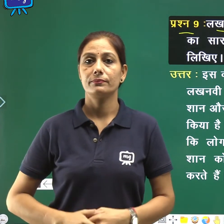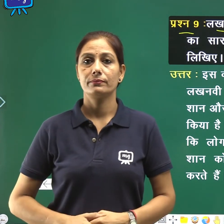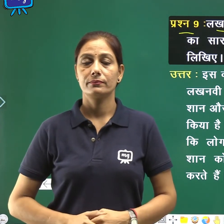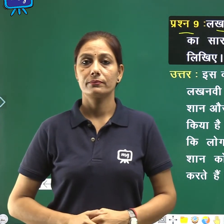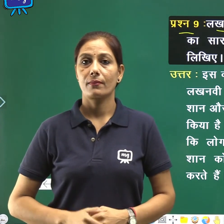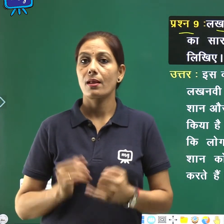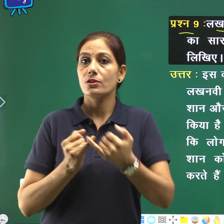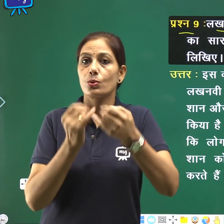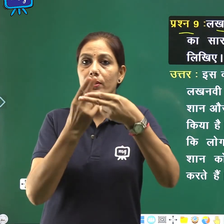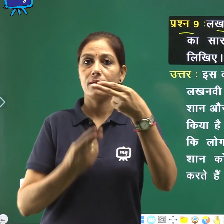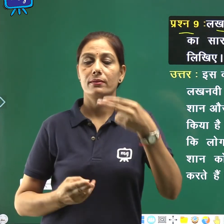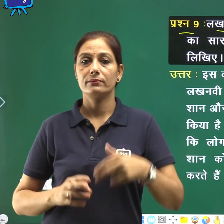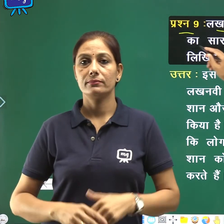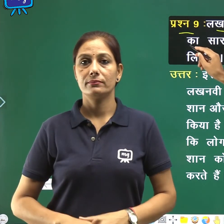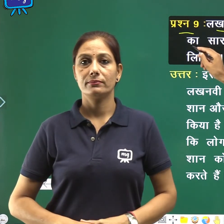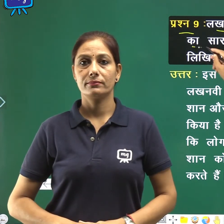कहानी का